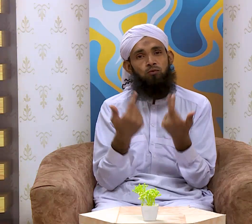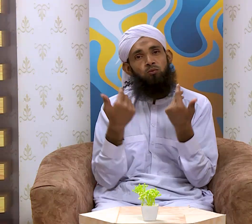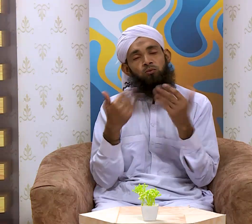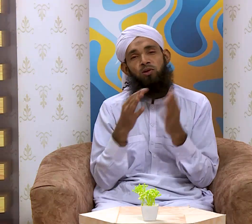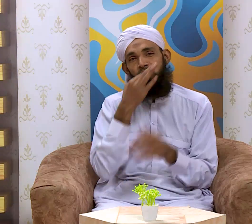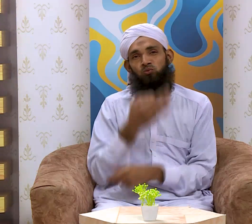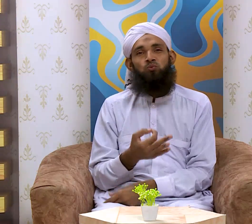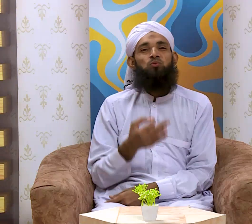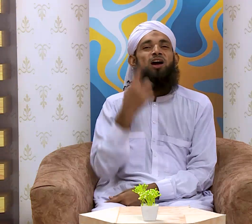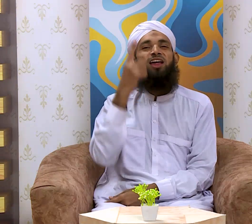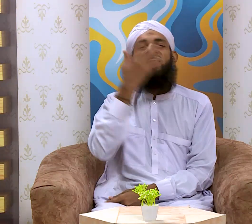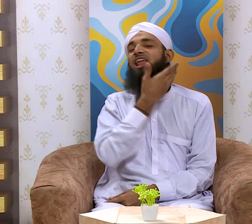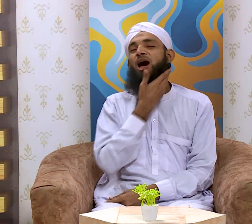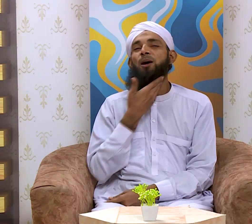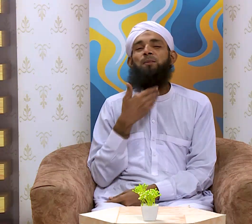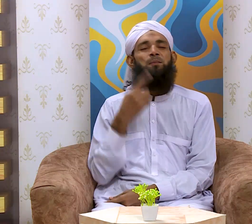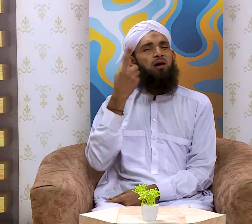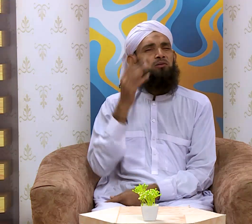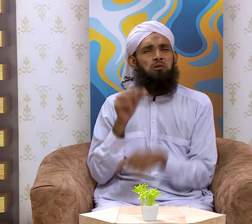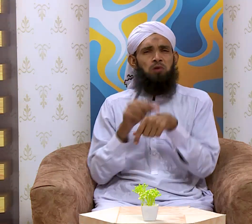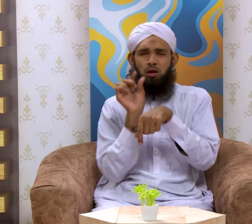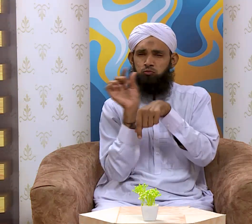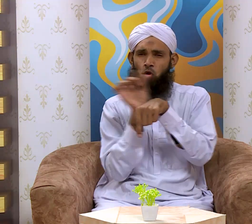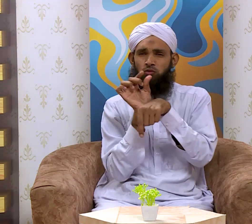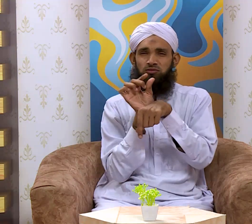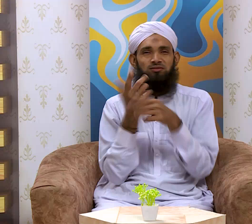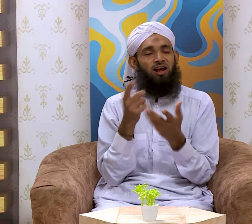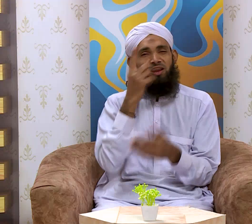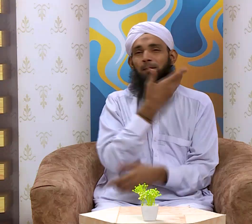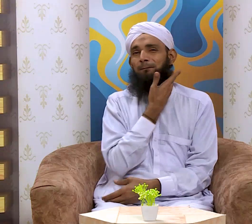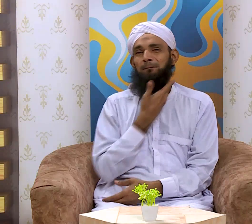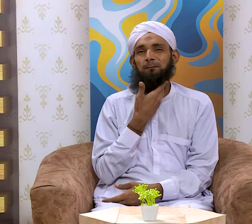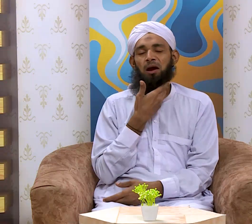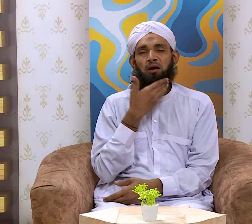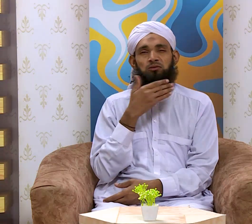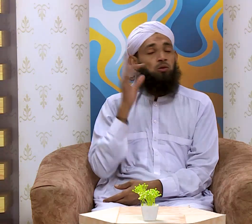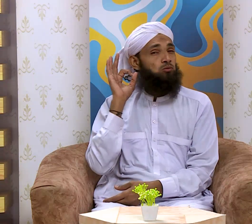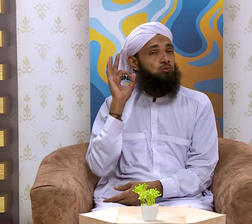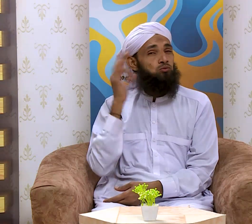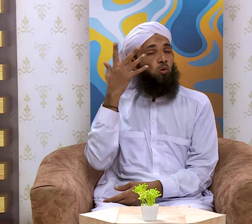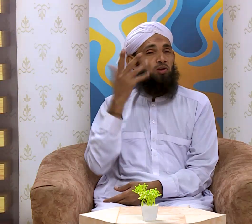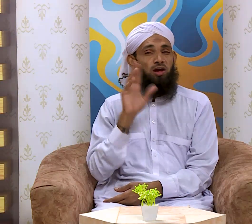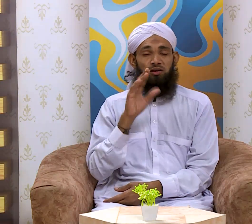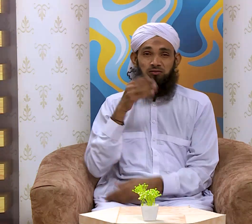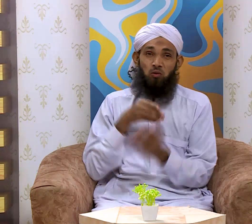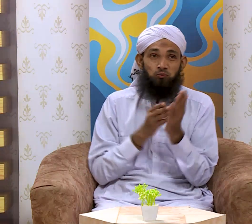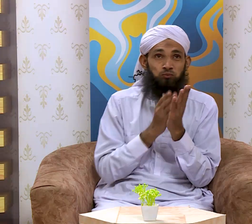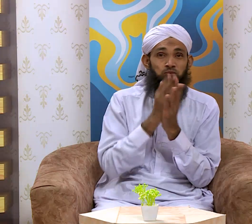حبیب علیہ السلام کو اتنے مختصر وقت کے اندر عظیم الشان معراج عطا فرمائی، عظیم